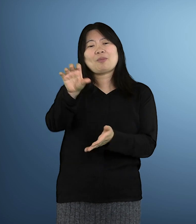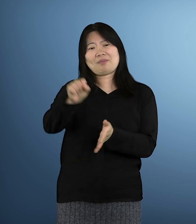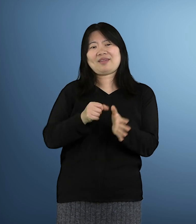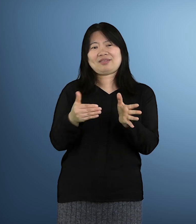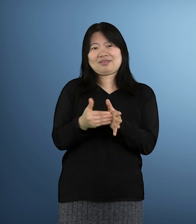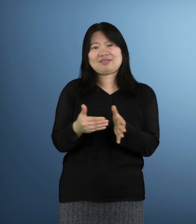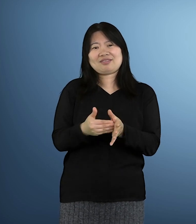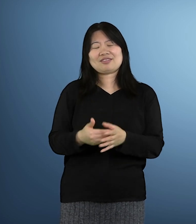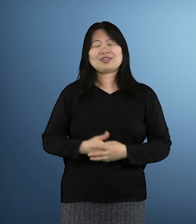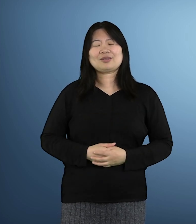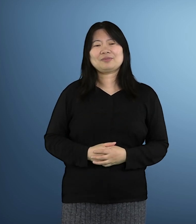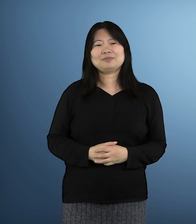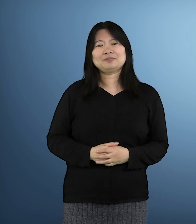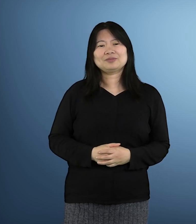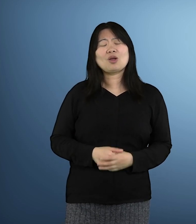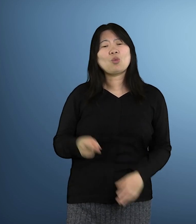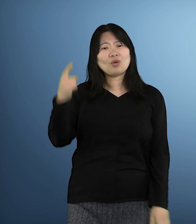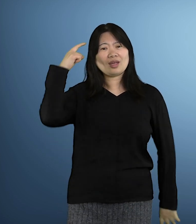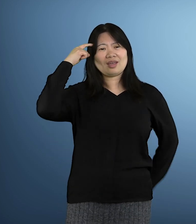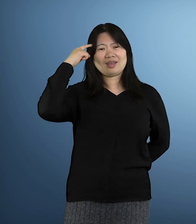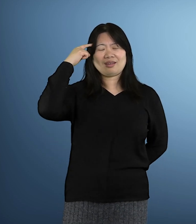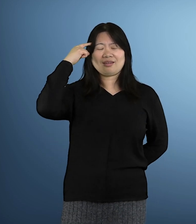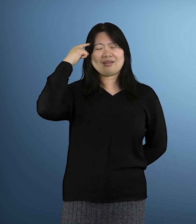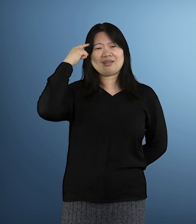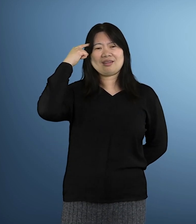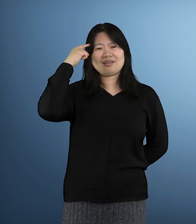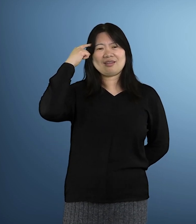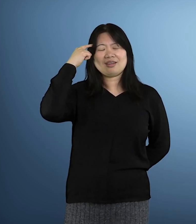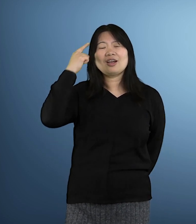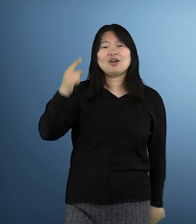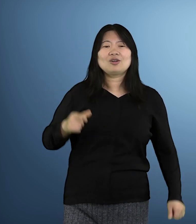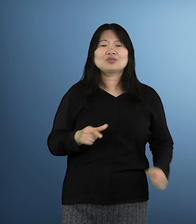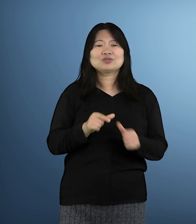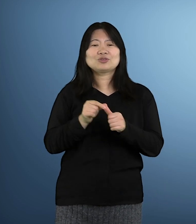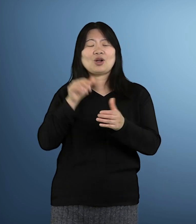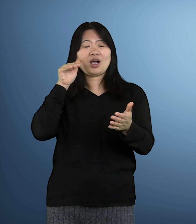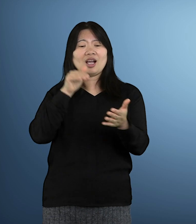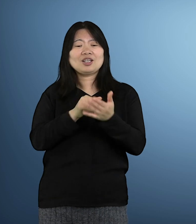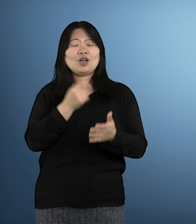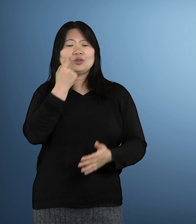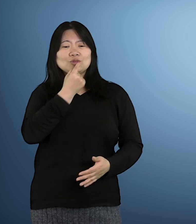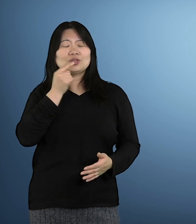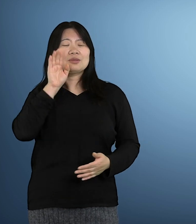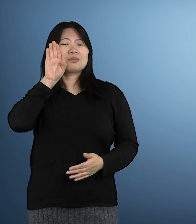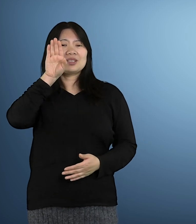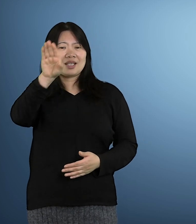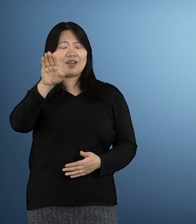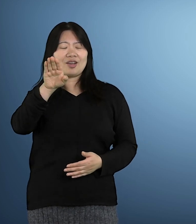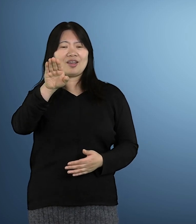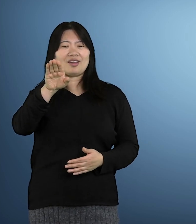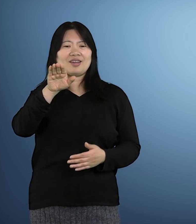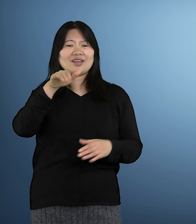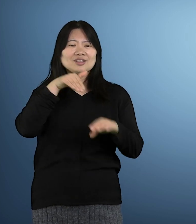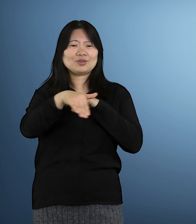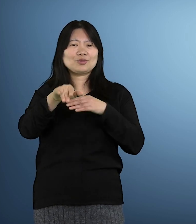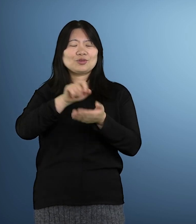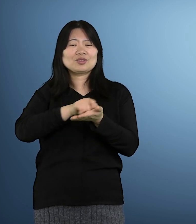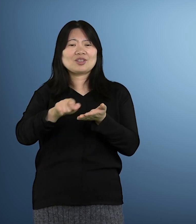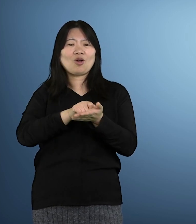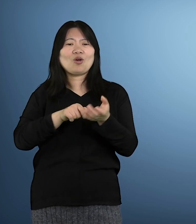받았잖아요. 근데 왜 이런 것들이 구원에 이르게 할 줄 미래형으로 썼을까요?